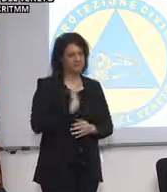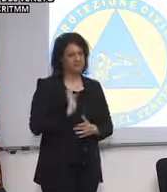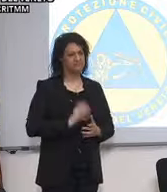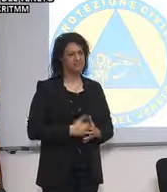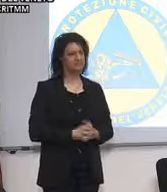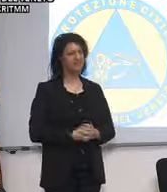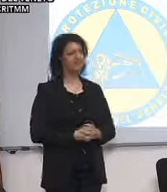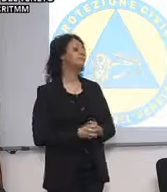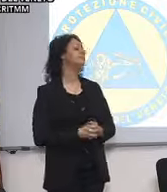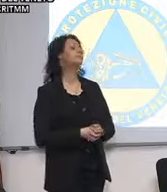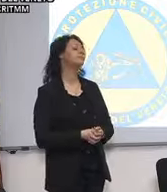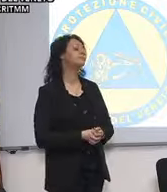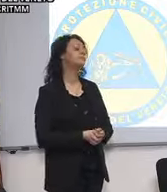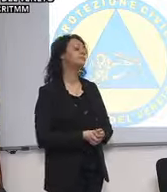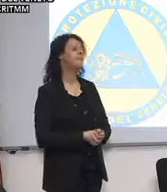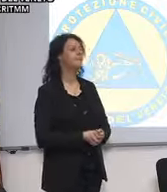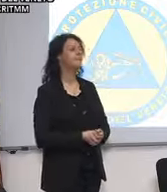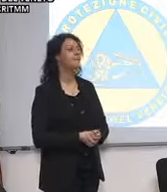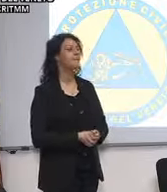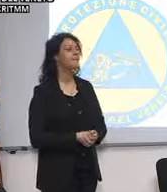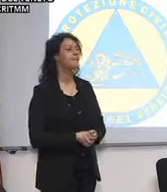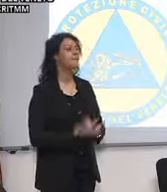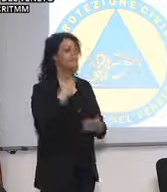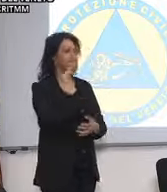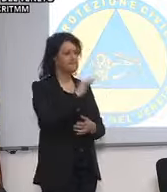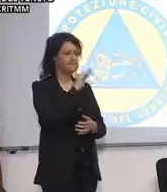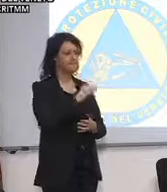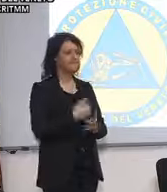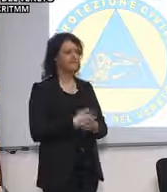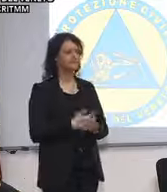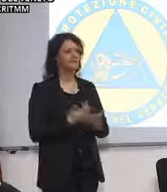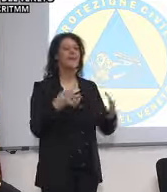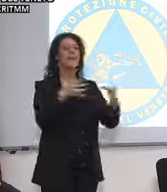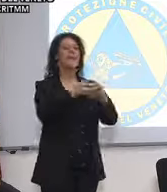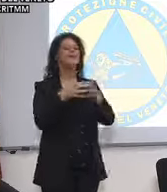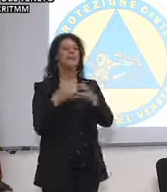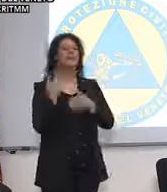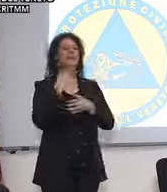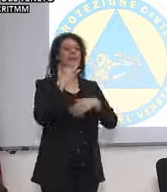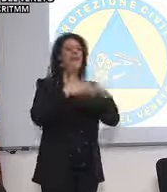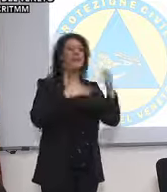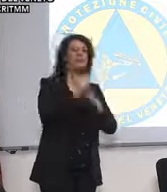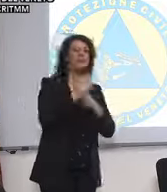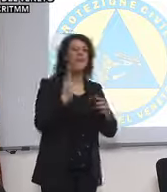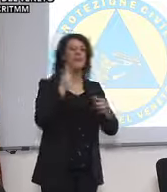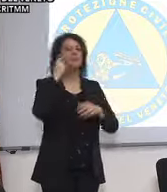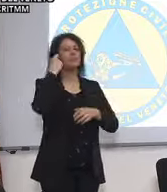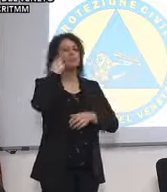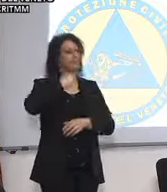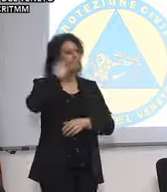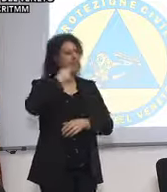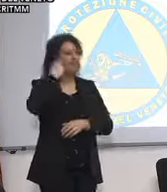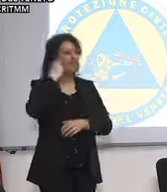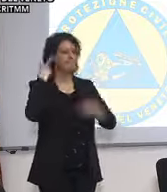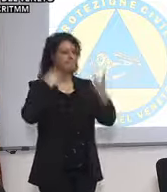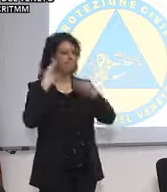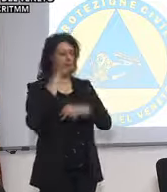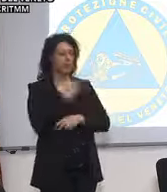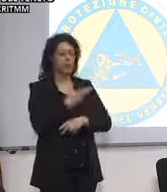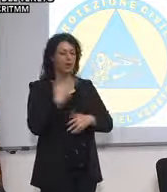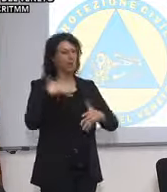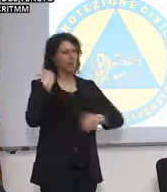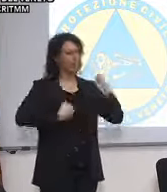Dario Converso torna sul tema che le categorie di artigiani, barbieri, parrucchieri eccetera sono scesi in protesta dura.